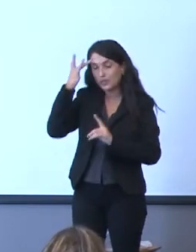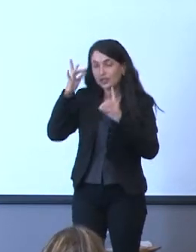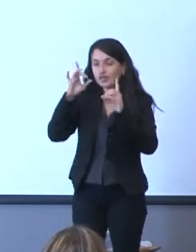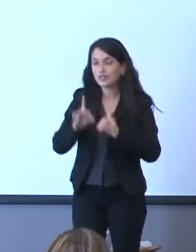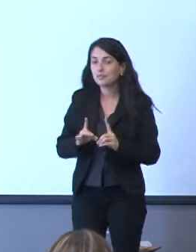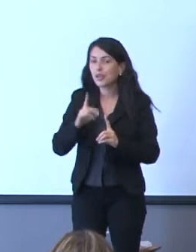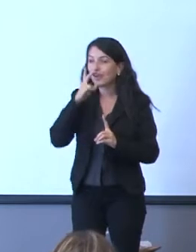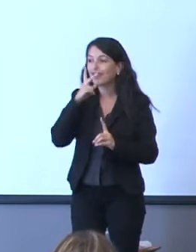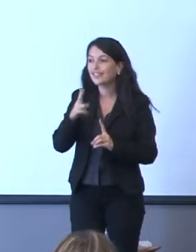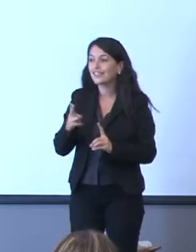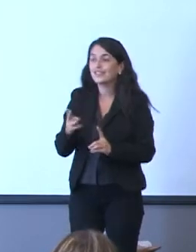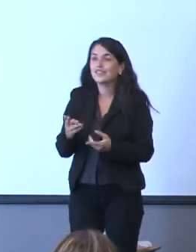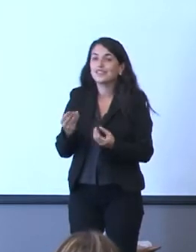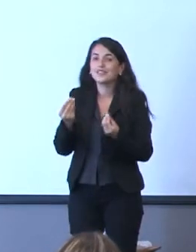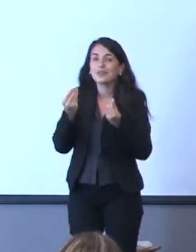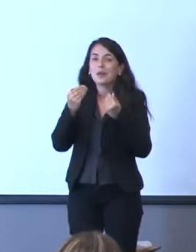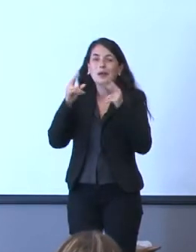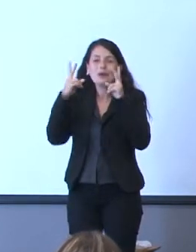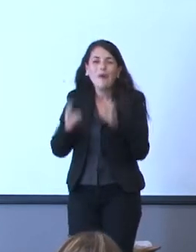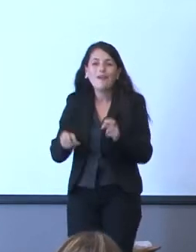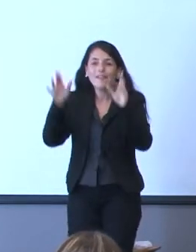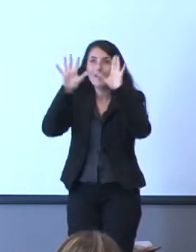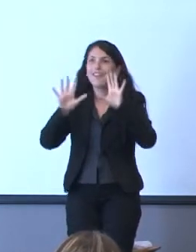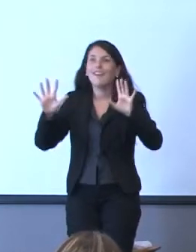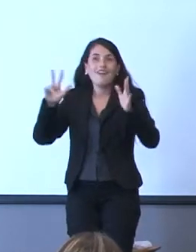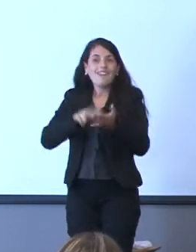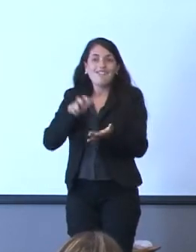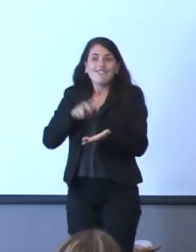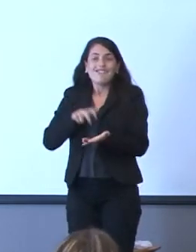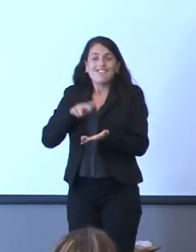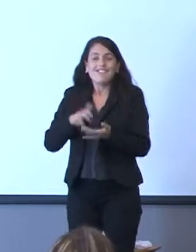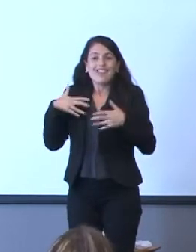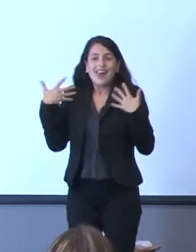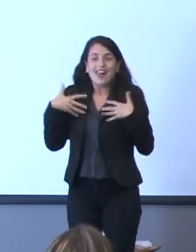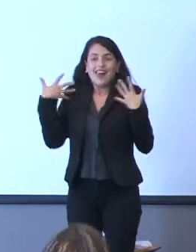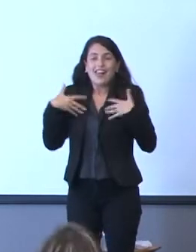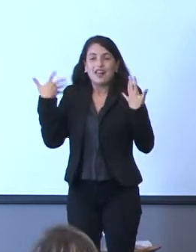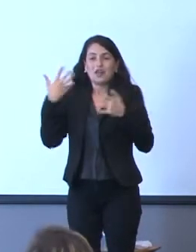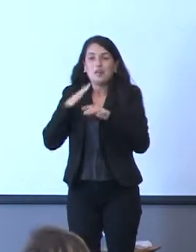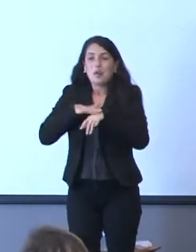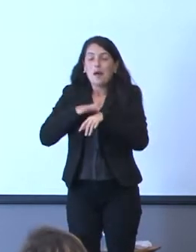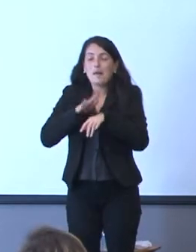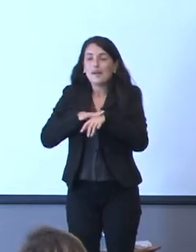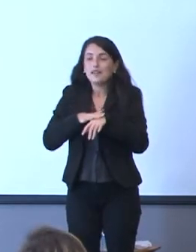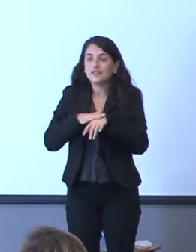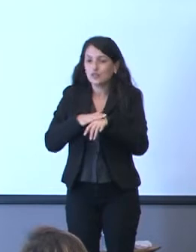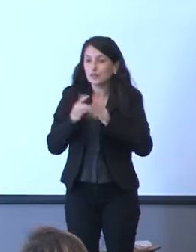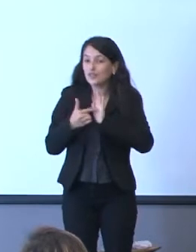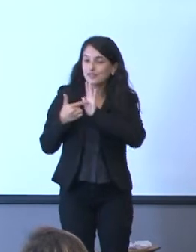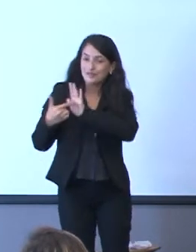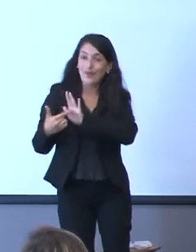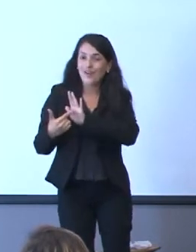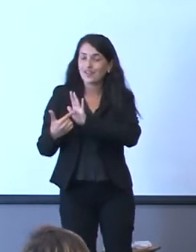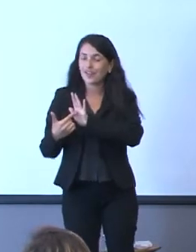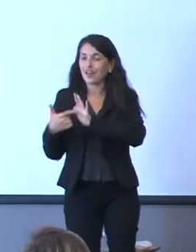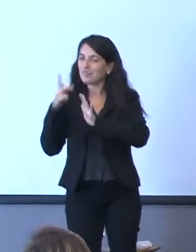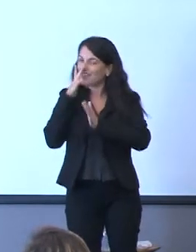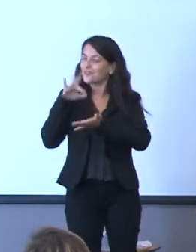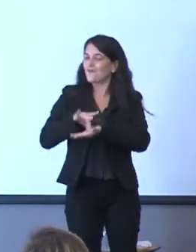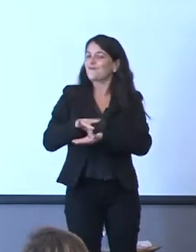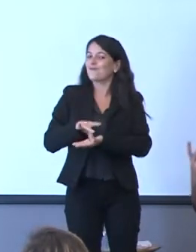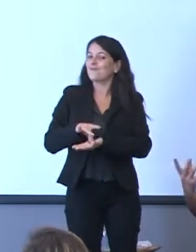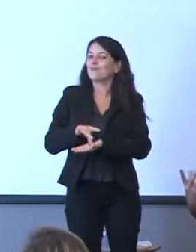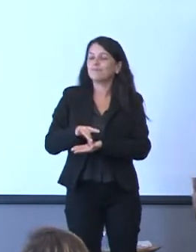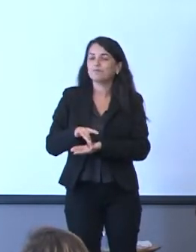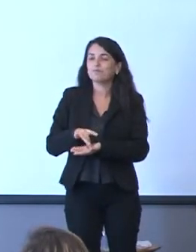são paraísos, sabe? Que é onde a manifestação que ela tem é sempre legítima, sabe? E